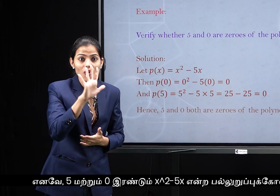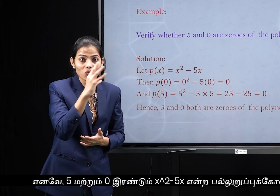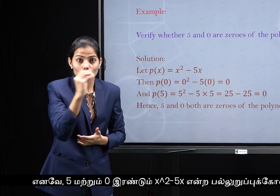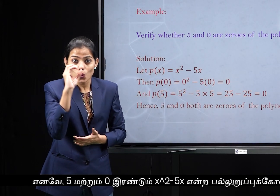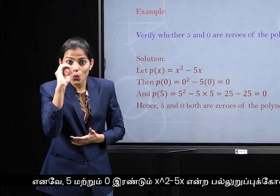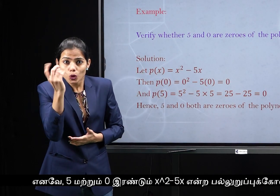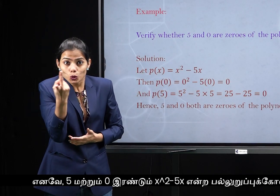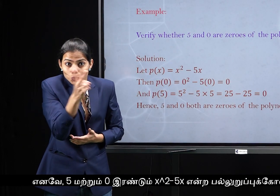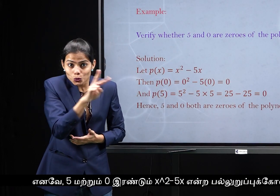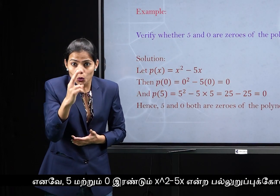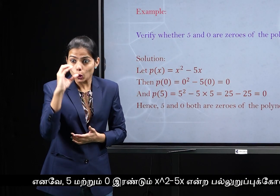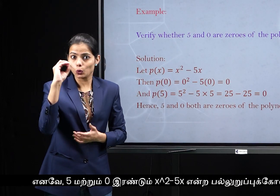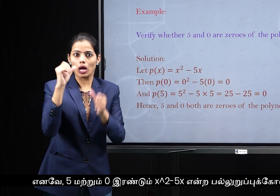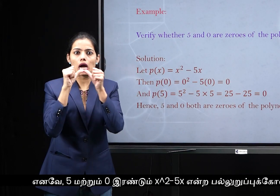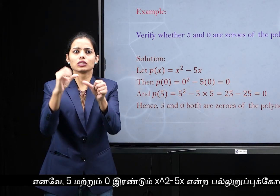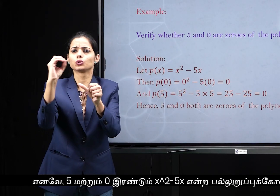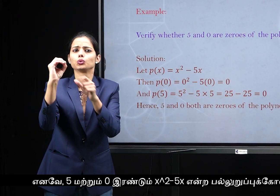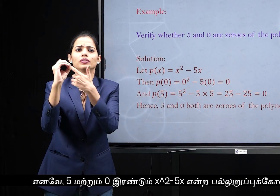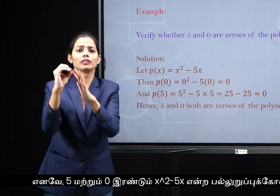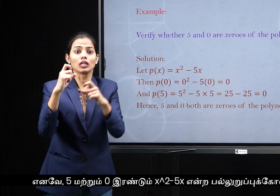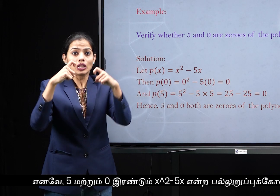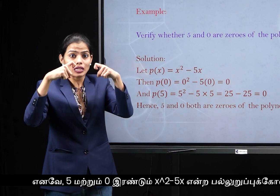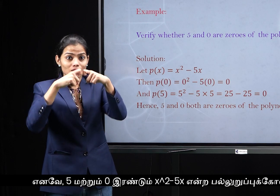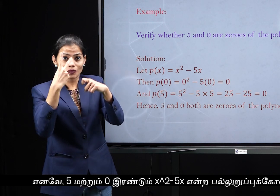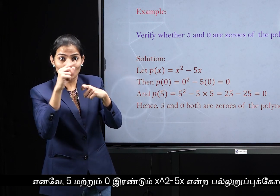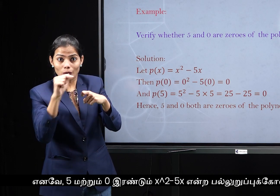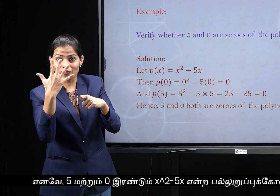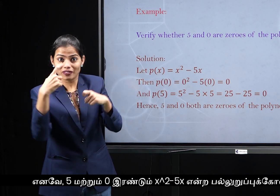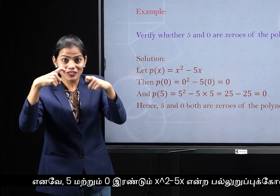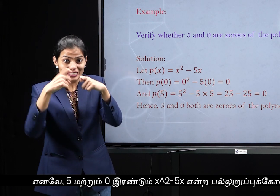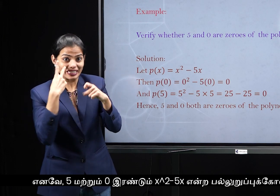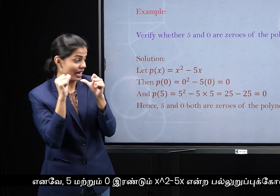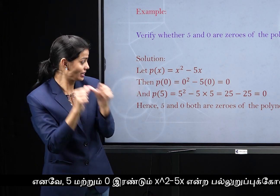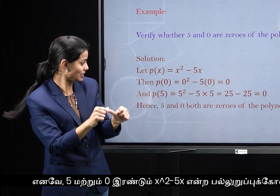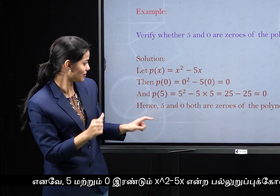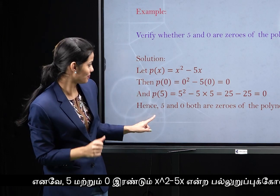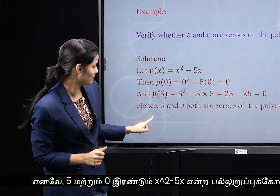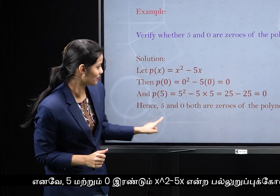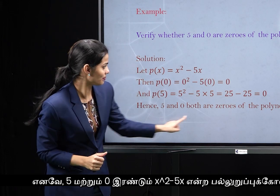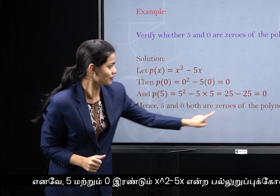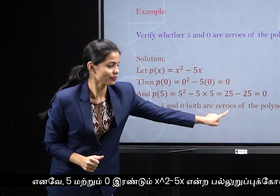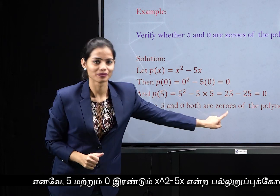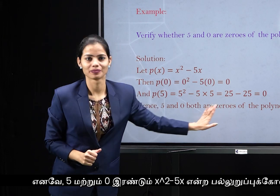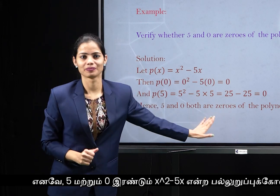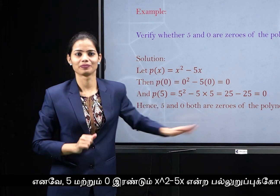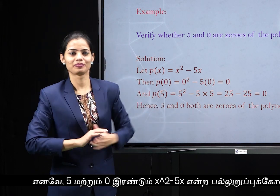எனவே 5 மற்றும் 0 இரண்டும் x கூறைக்குறி 2 கழித்தல் 5x என்ற பல்லுறுப்புக்கோவையின் பூஜ்ஜியங்கள்